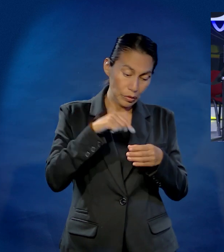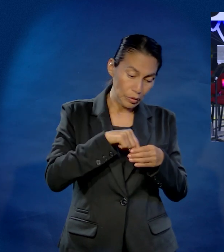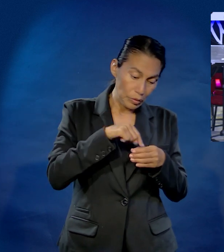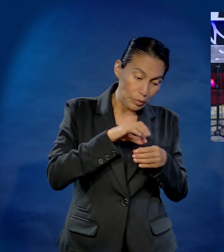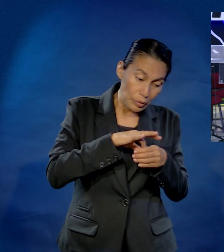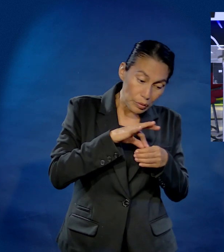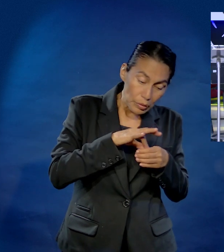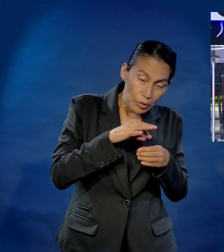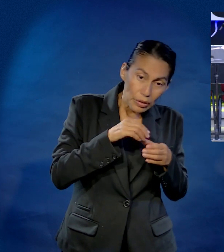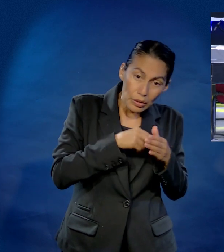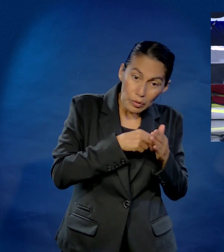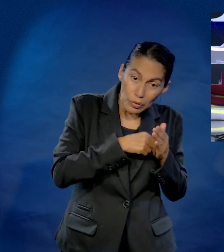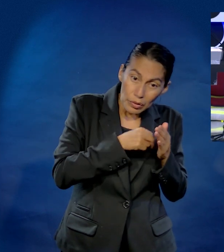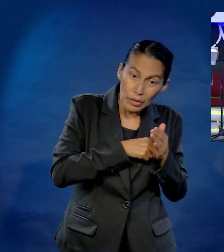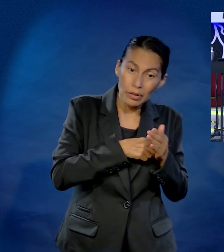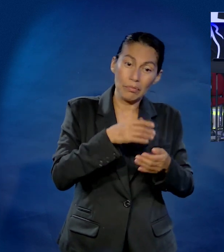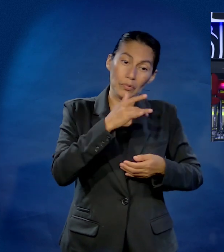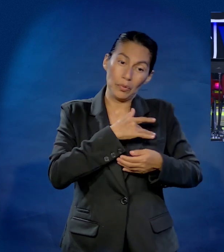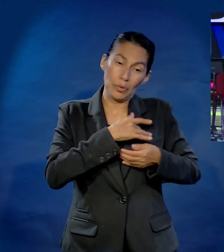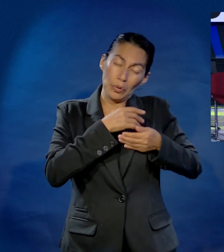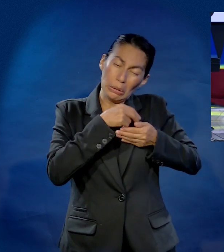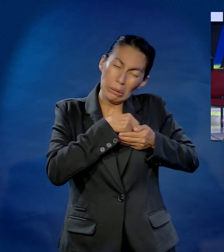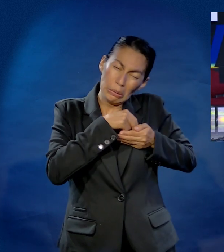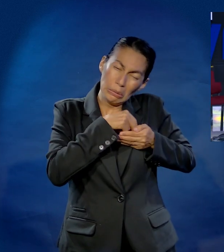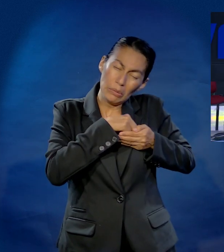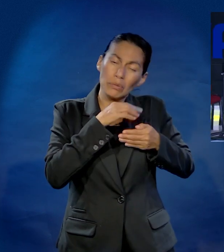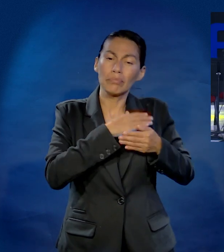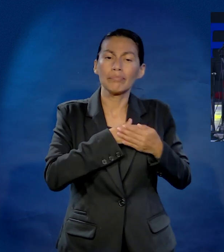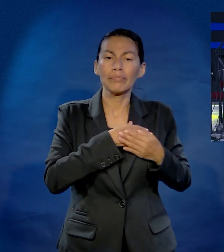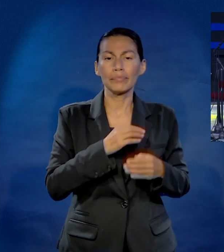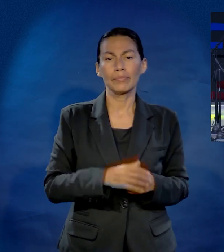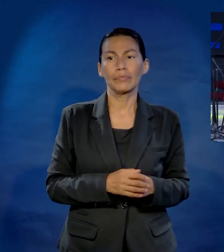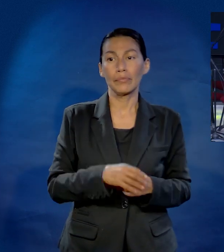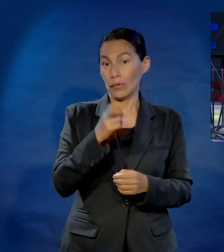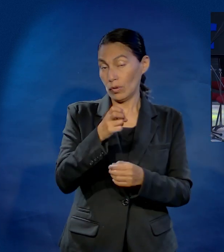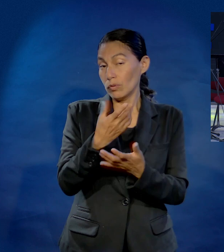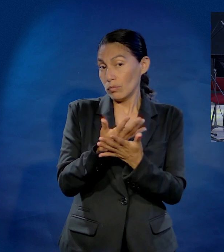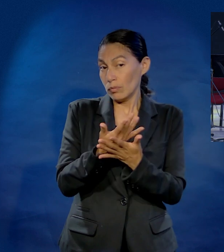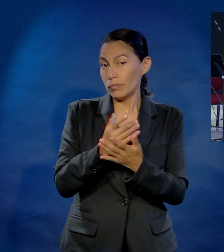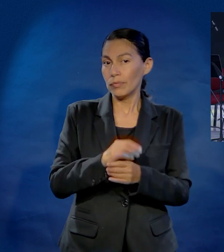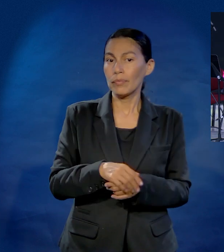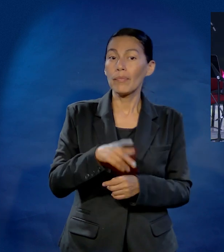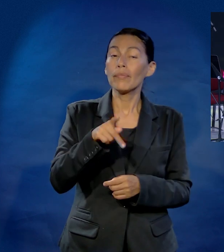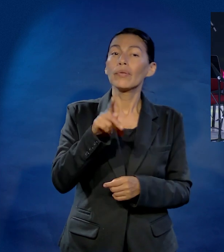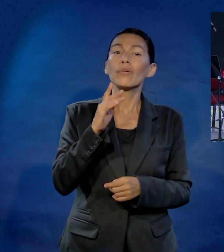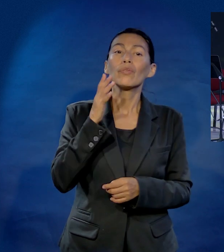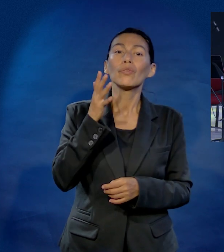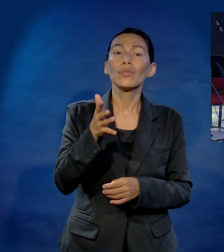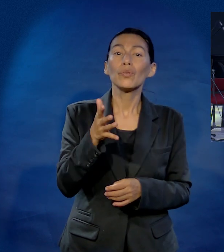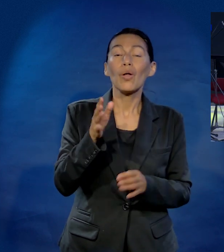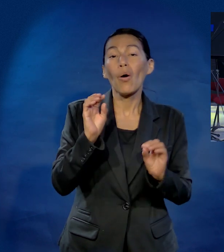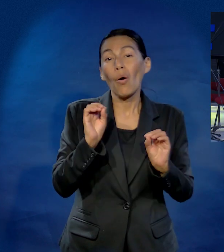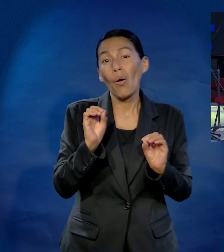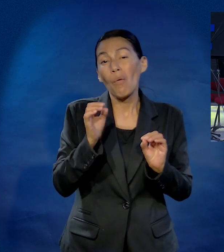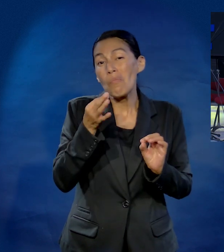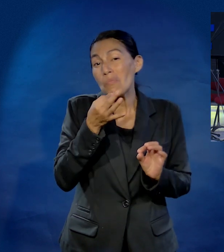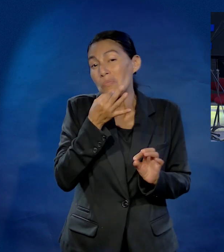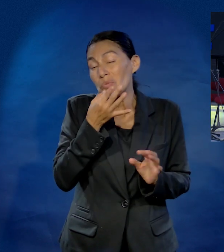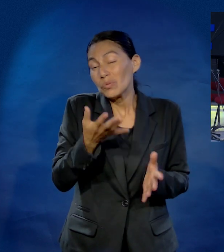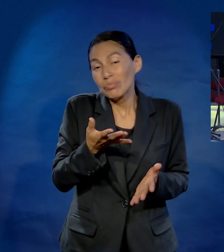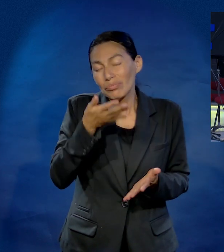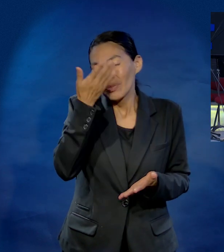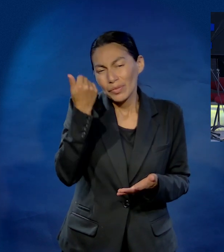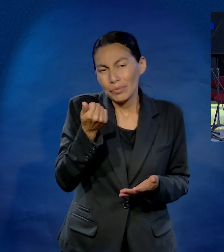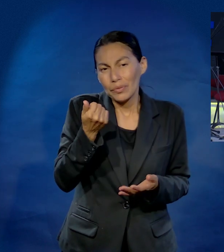Pasamos años asistiendo a un templo, años formados en una institución como esta, con el reino